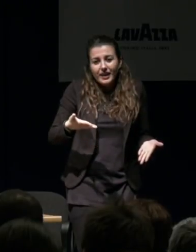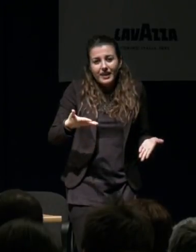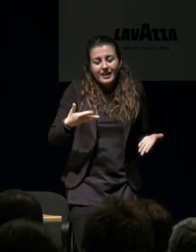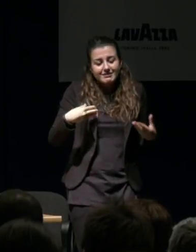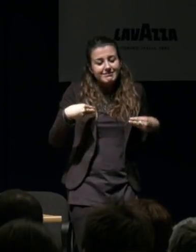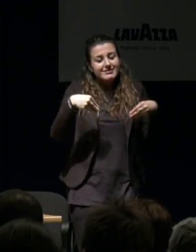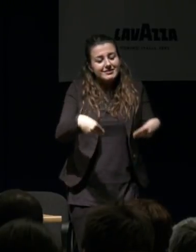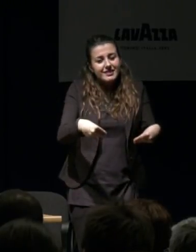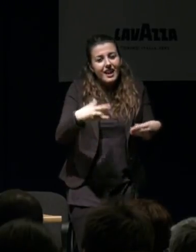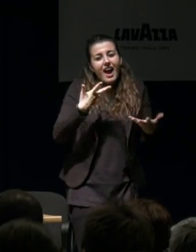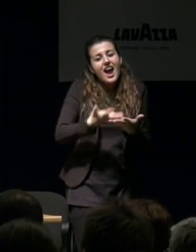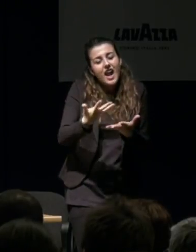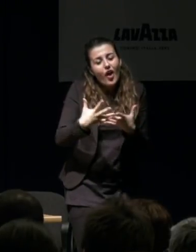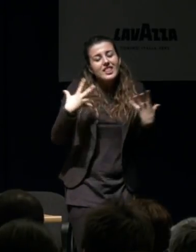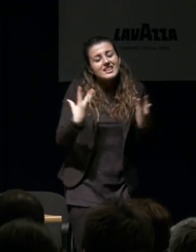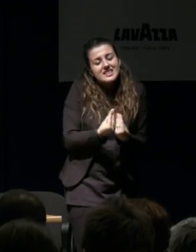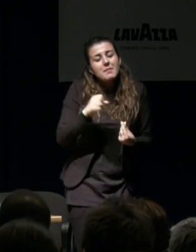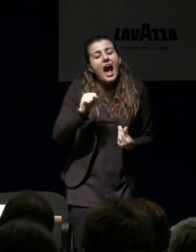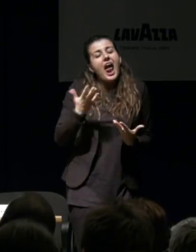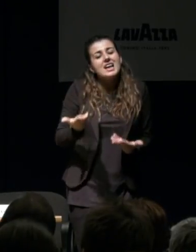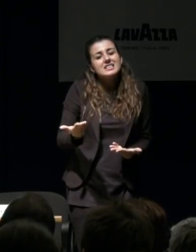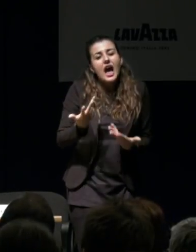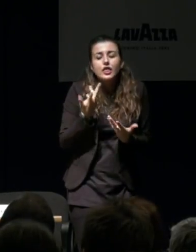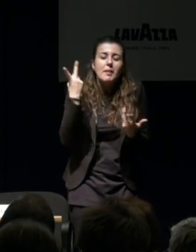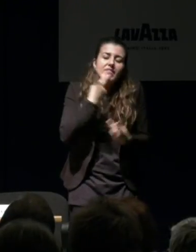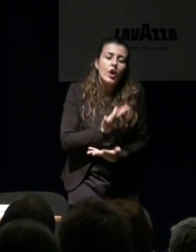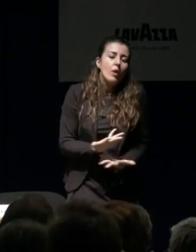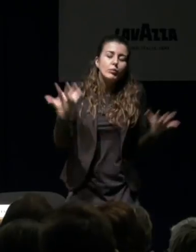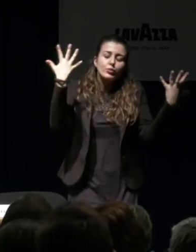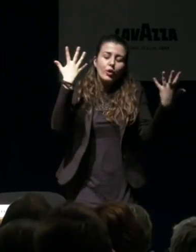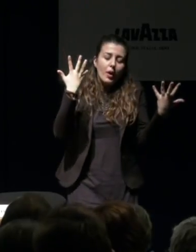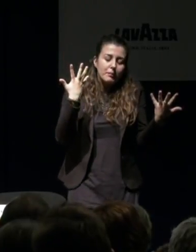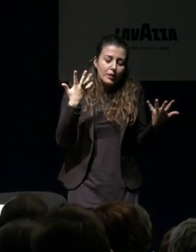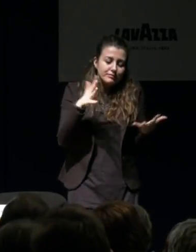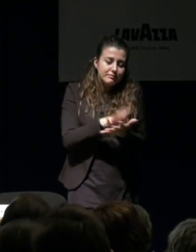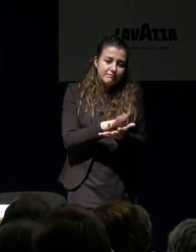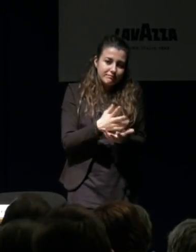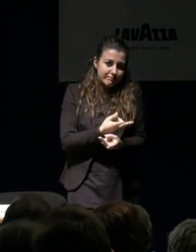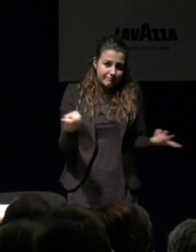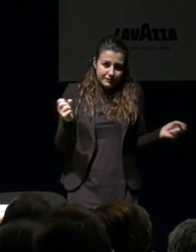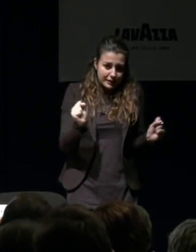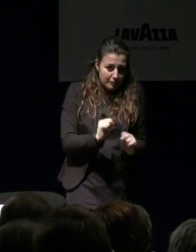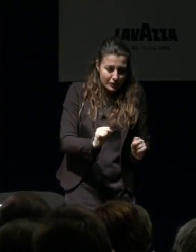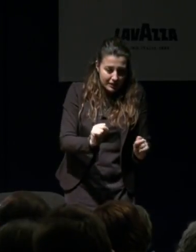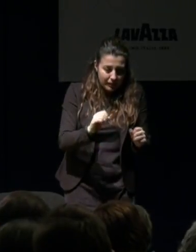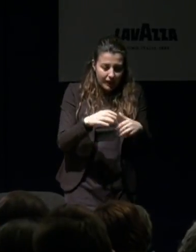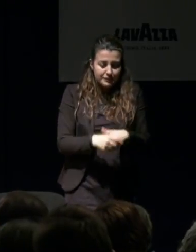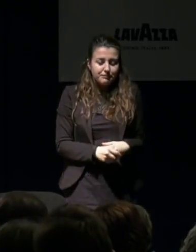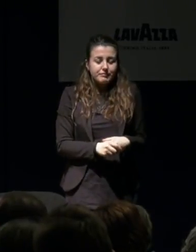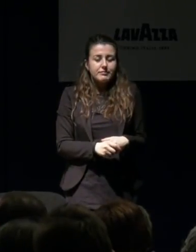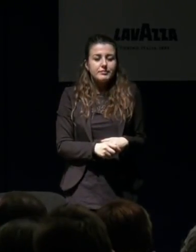raccontare insieme a lui quel libro che purtroppo non pubblicheremo e